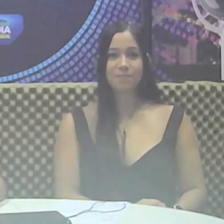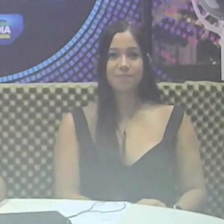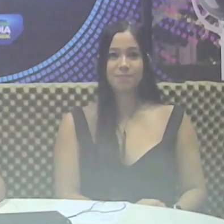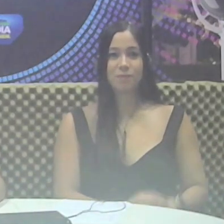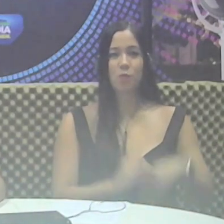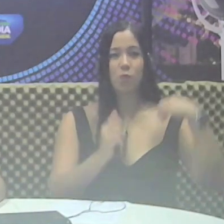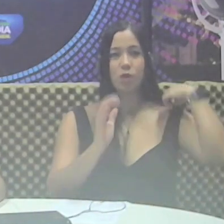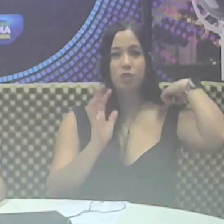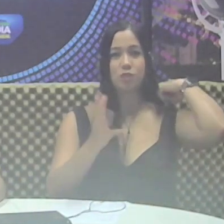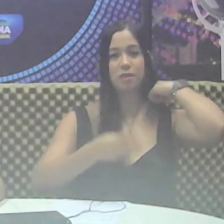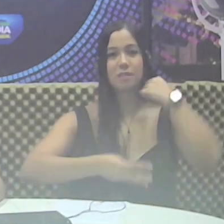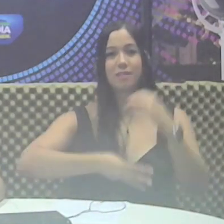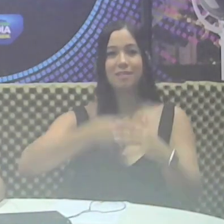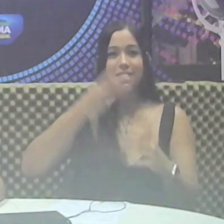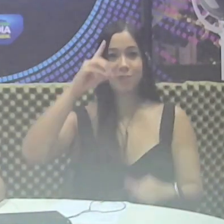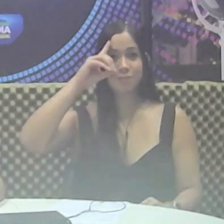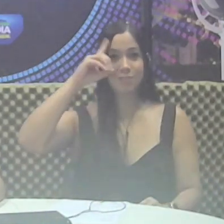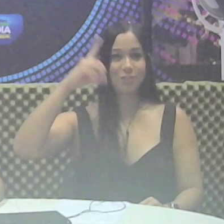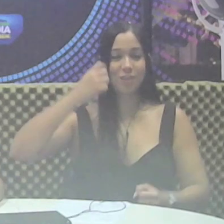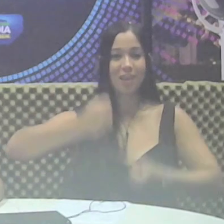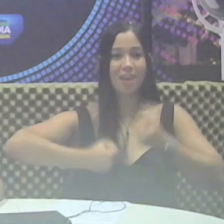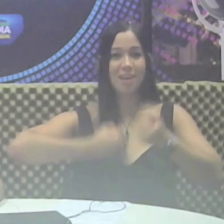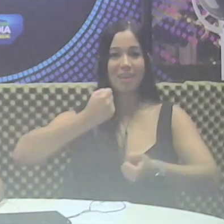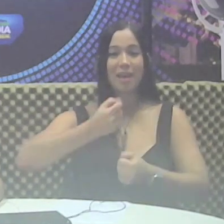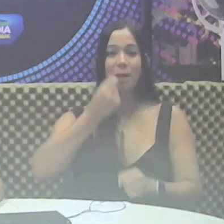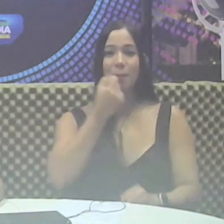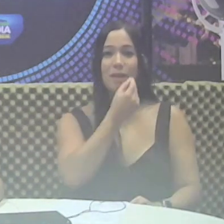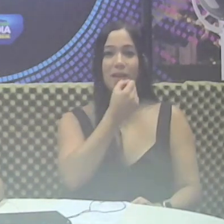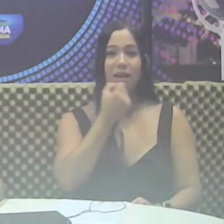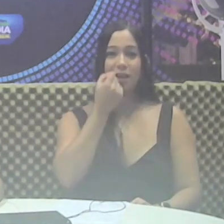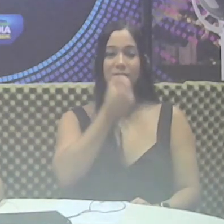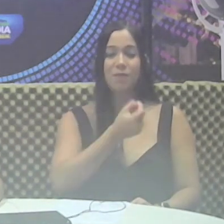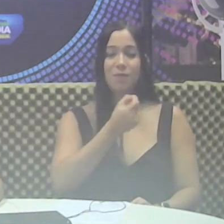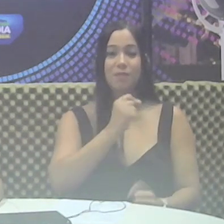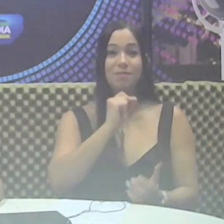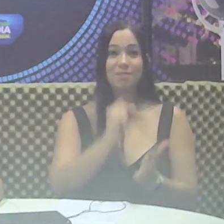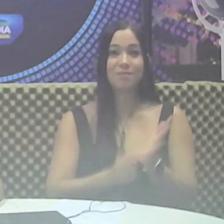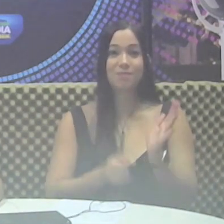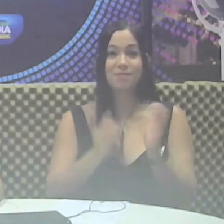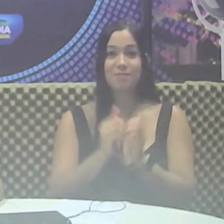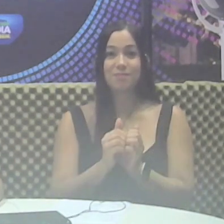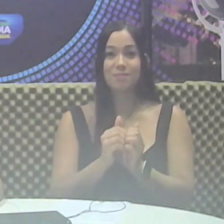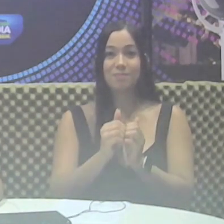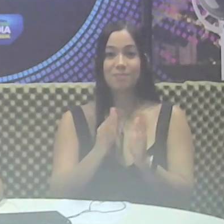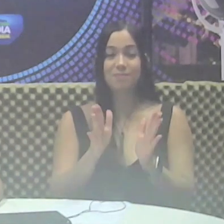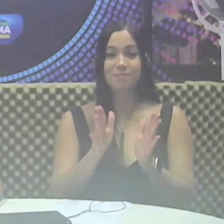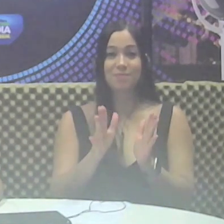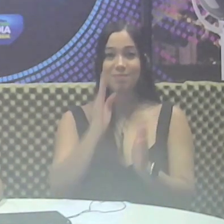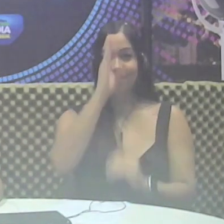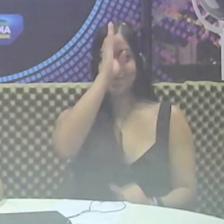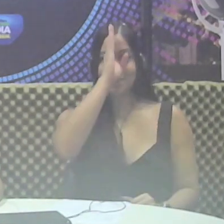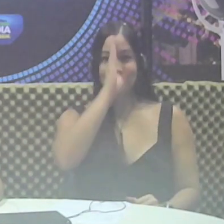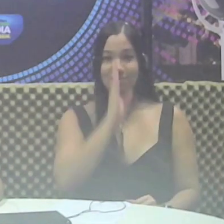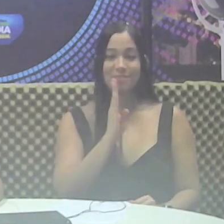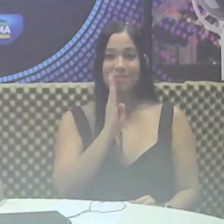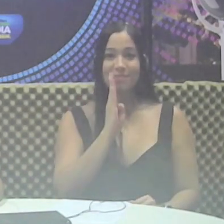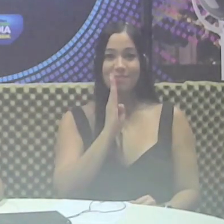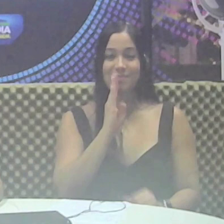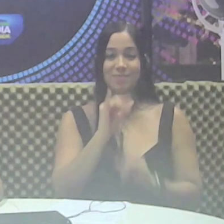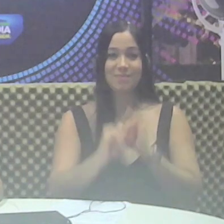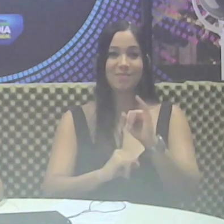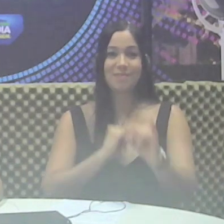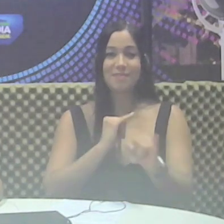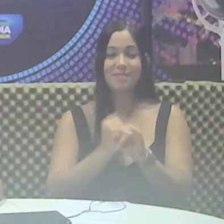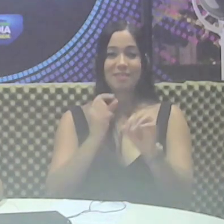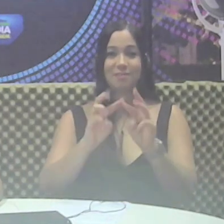Está chegando a terceira edição da Caminhada do Batom. As inscrições estão abertas e podem ser feitas gratuitamente pelo formulário